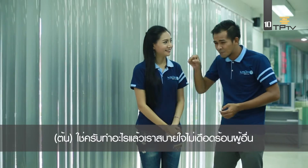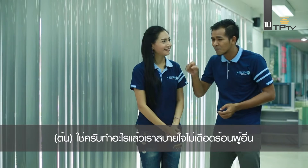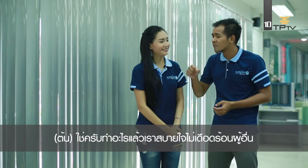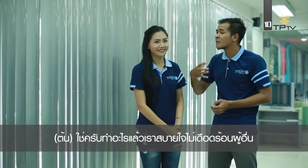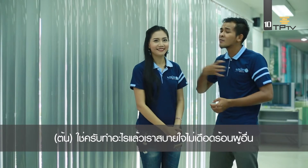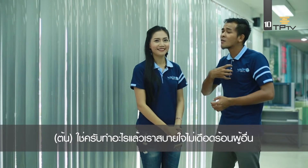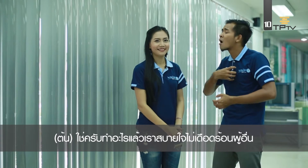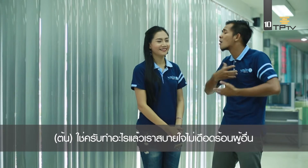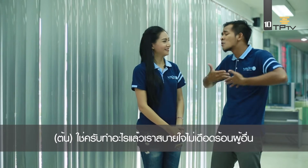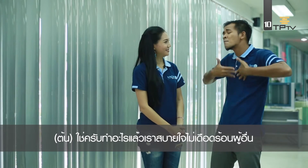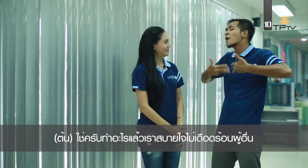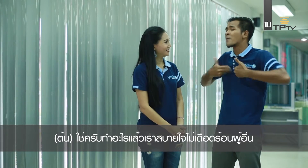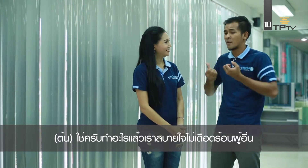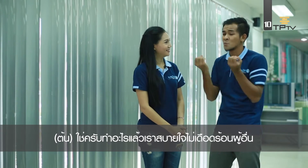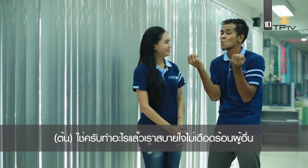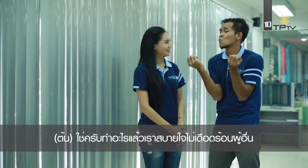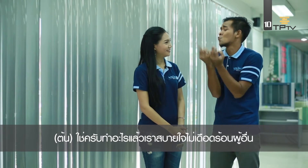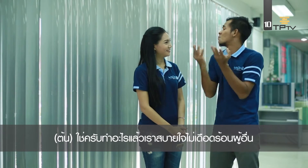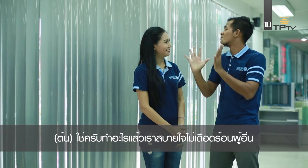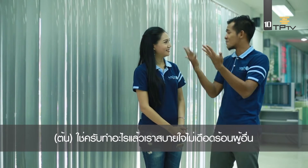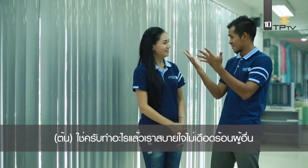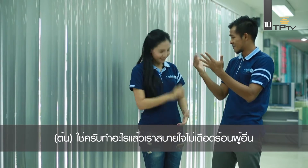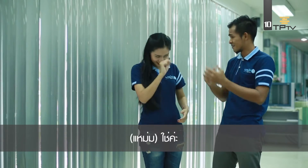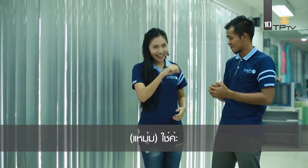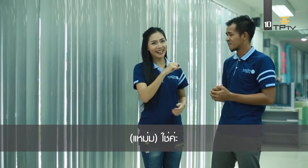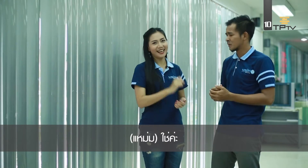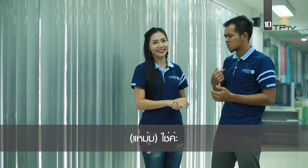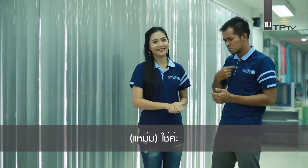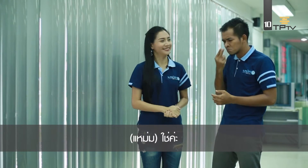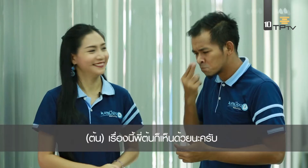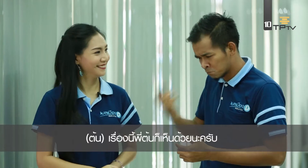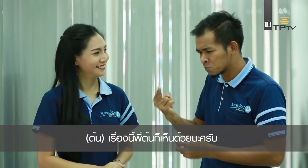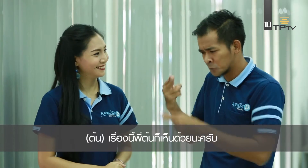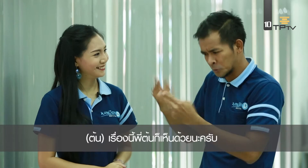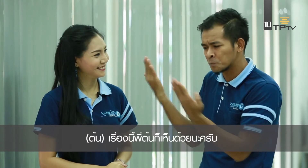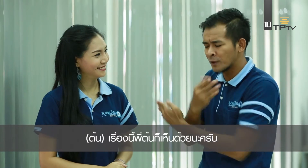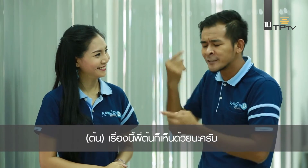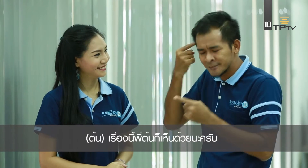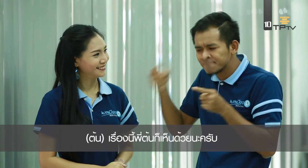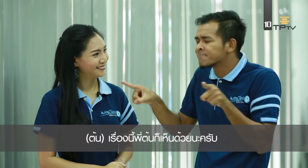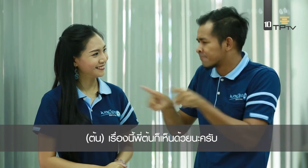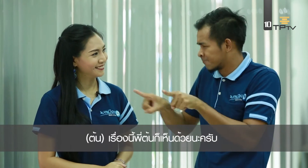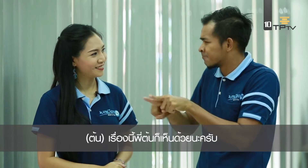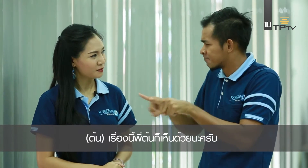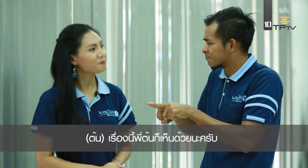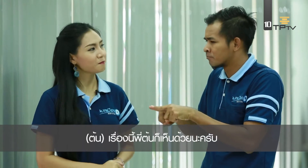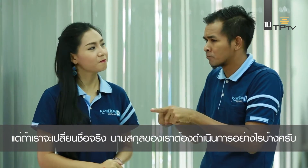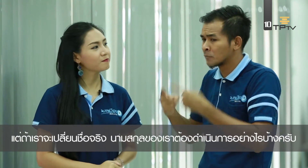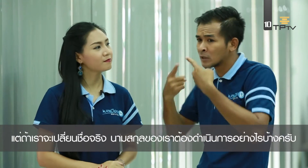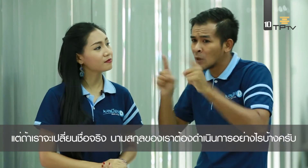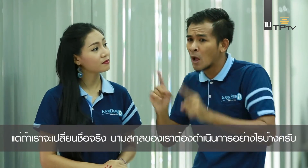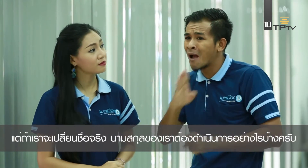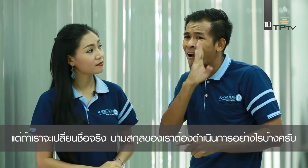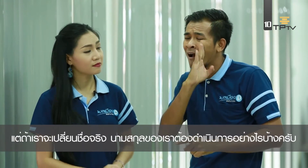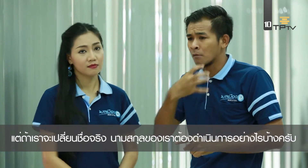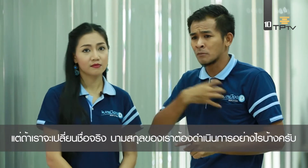ช่ครับทำอะไรแล้วเราสบายใจไม่เดือดร้อนผู้อื่น ใช่ค่ะ เรื่องนี้พี่ต้นก็เห็นด้วยนะครับแ